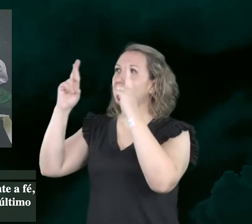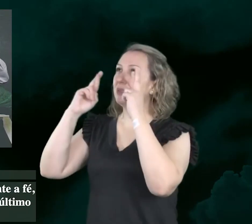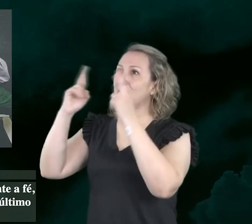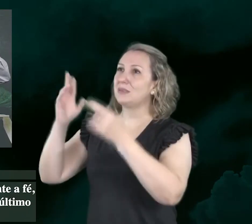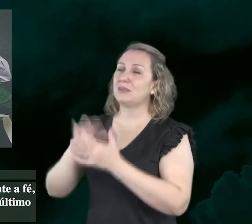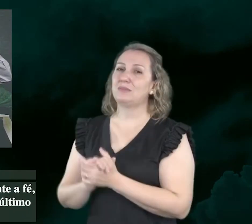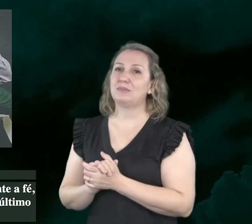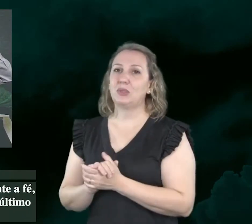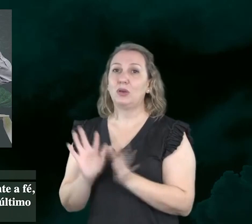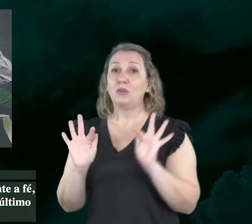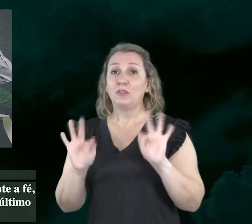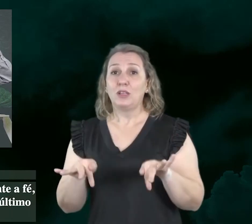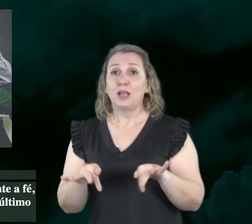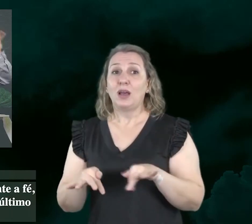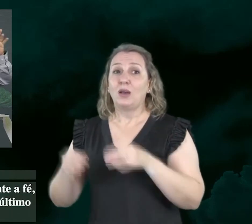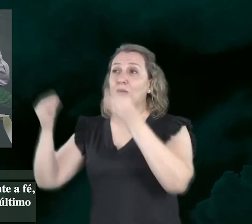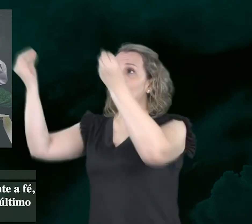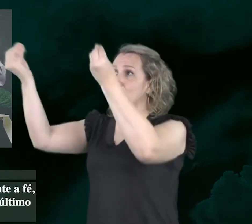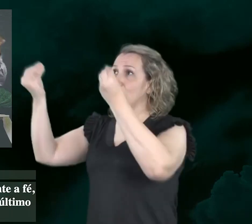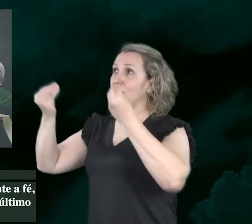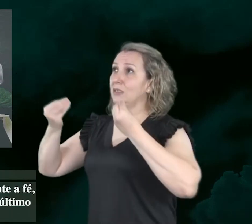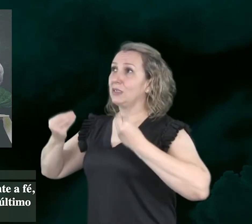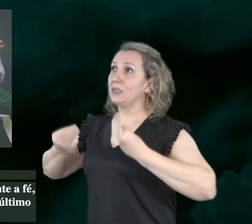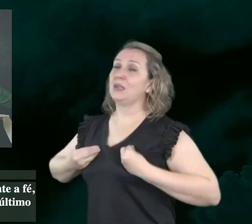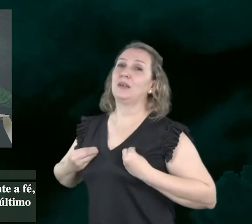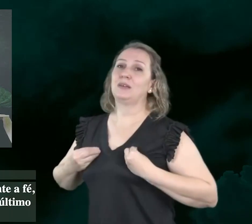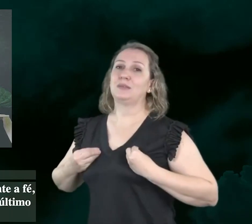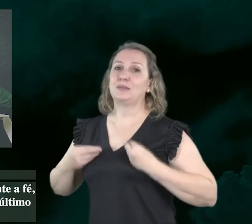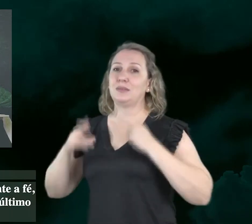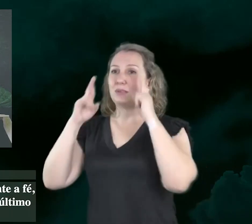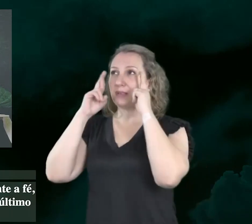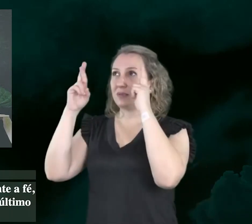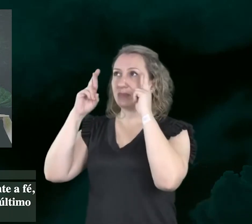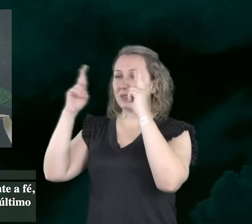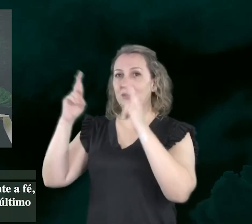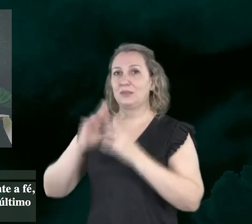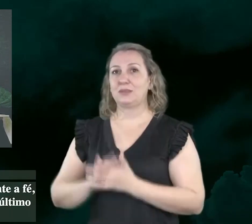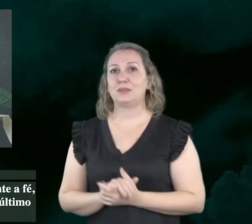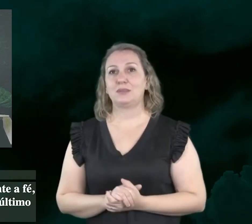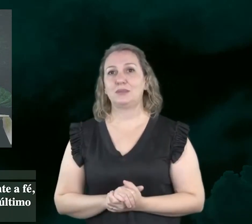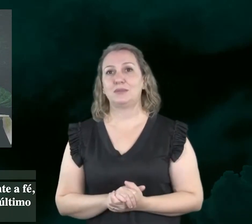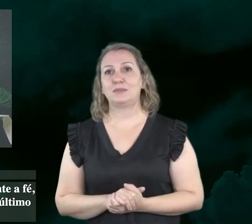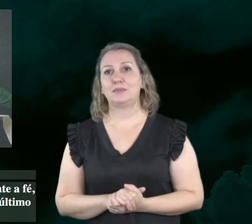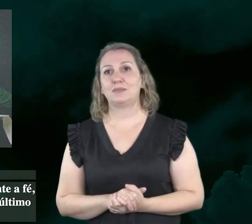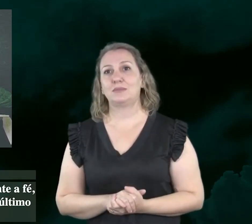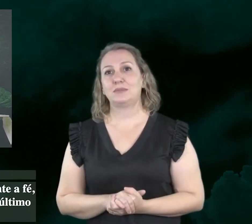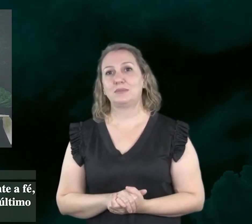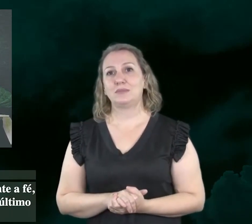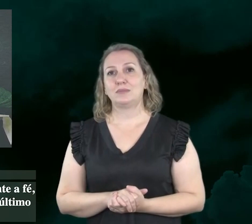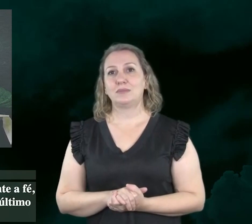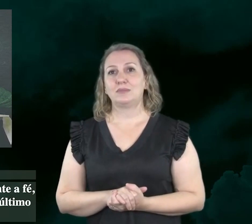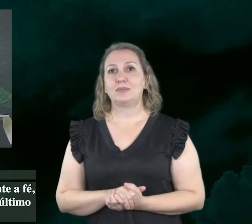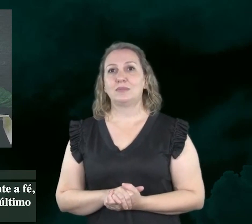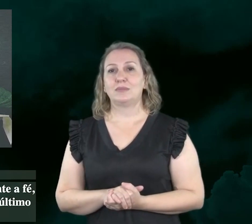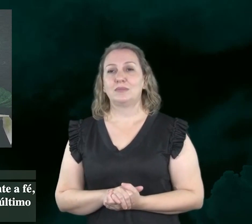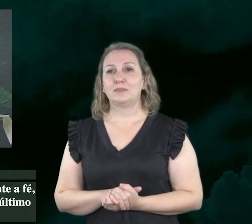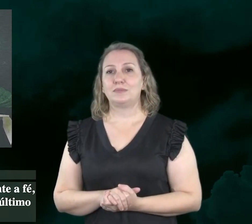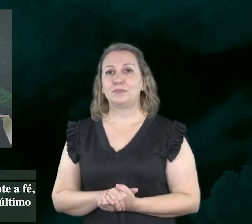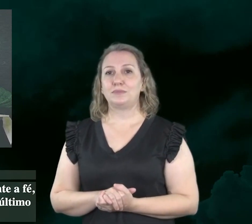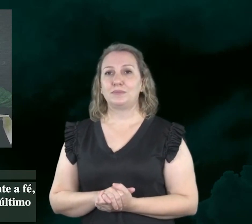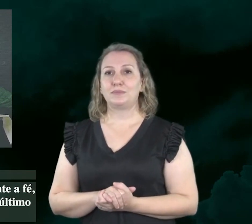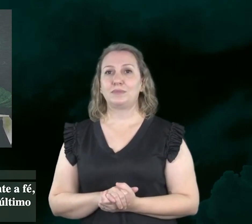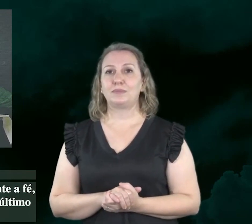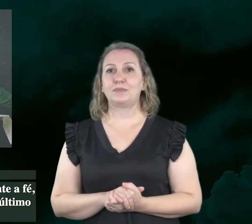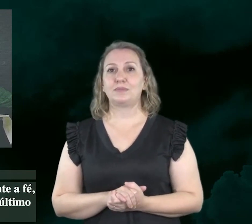essa herança sem mácula e imarcessível, reservada nos céus para nós.